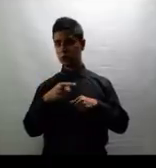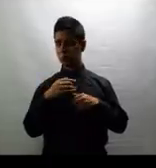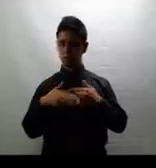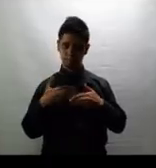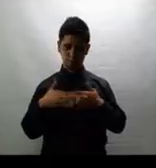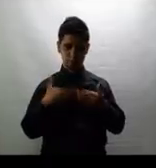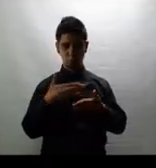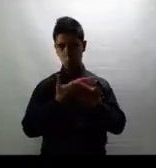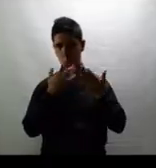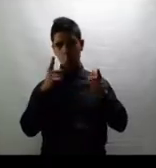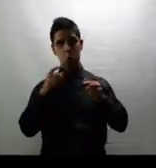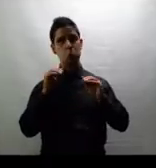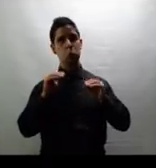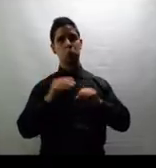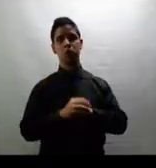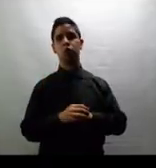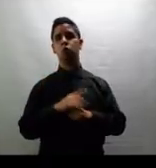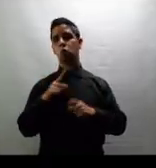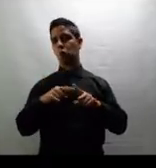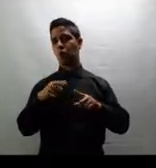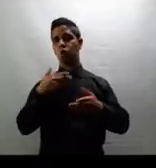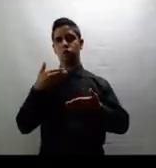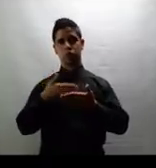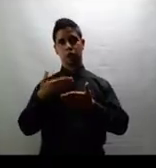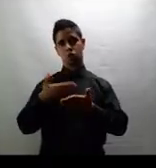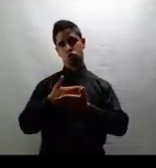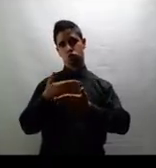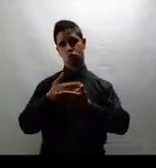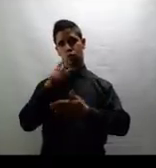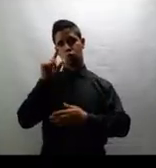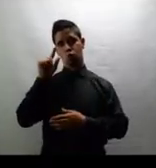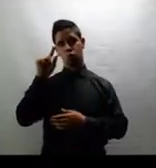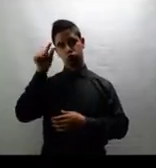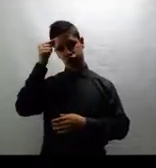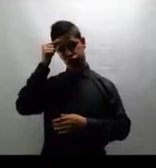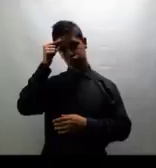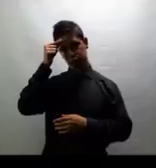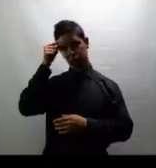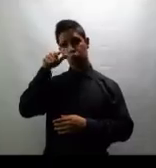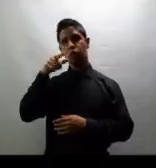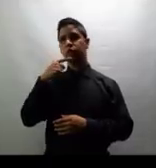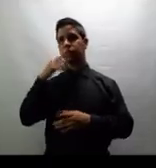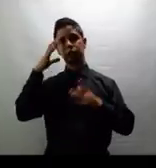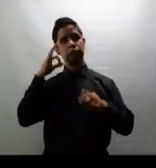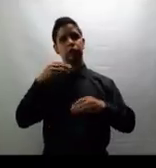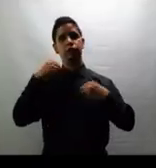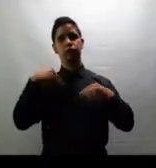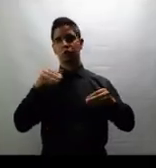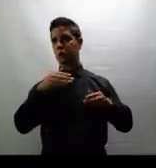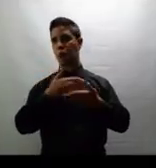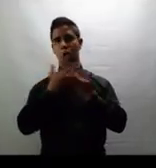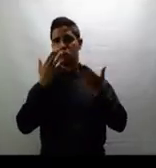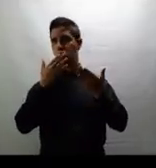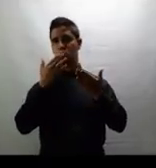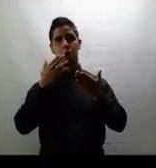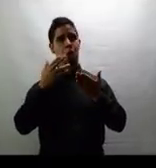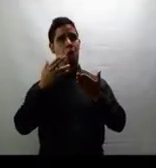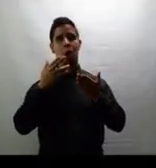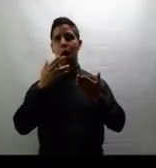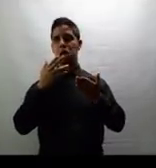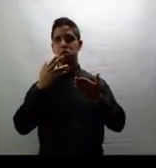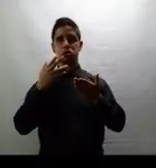no hubo nada entonces cuando llega el nuevo gobierno el nuevo gobierno decide venderla y ahí sí que no había garantía